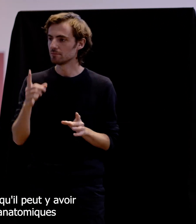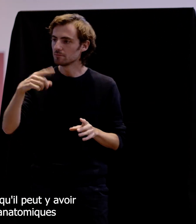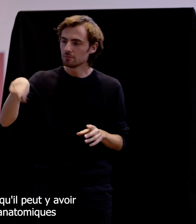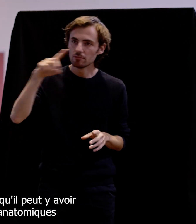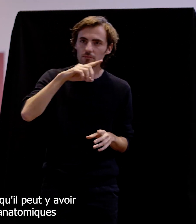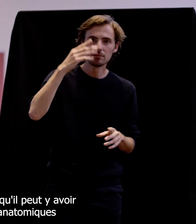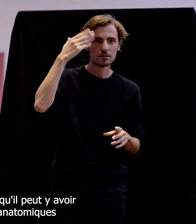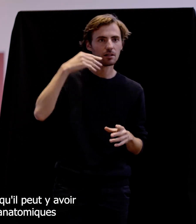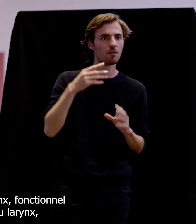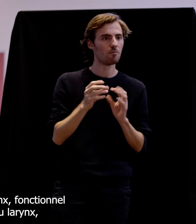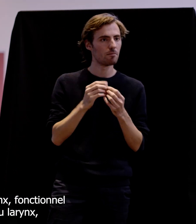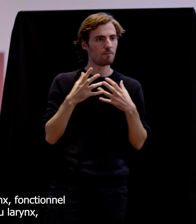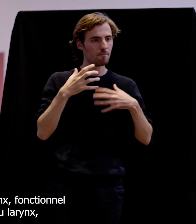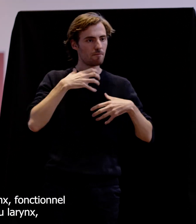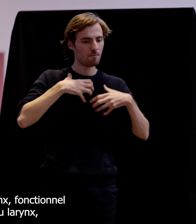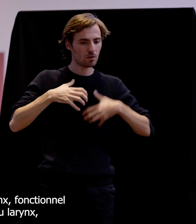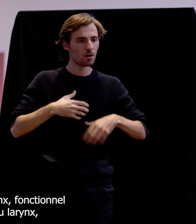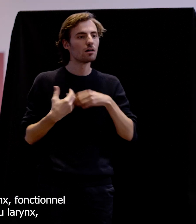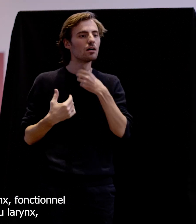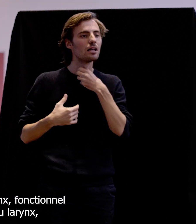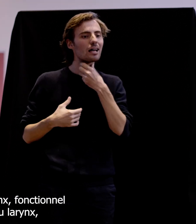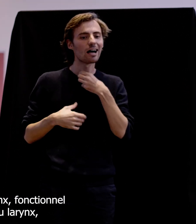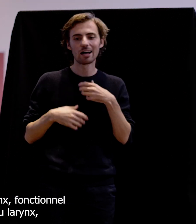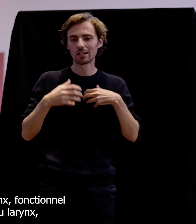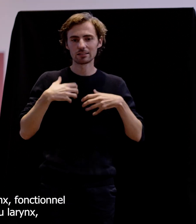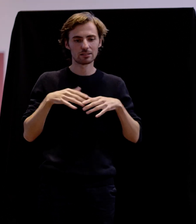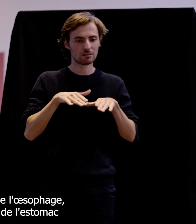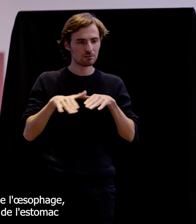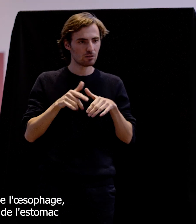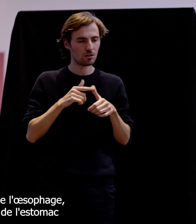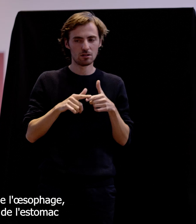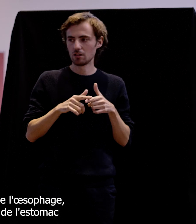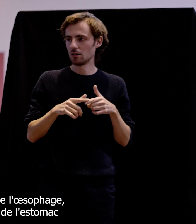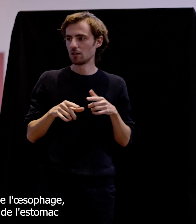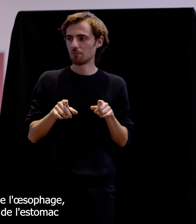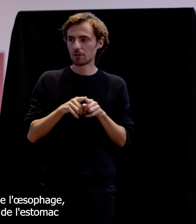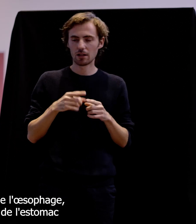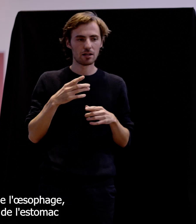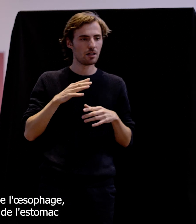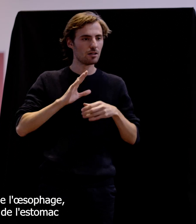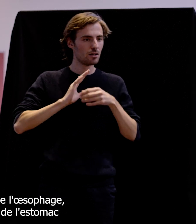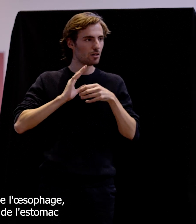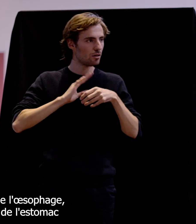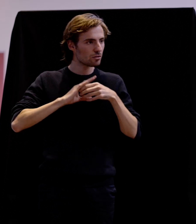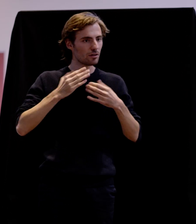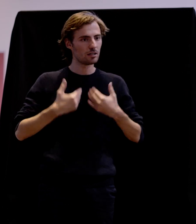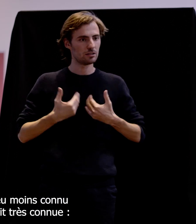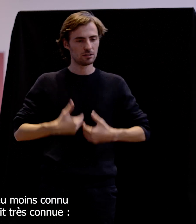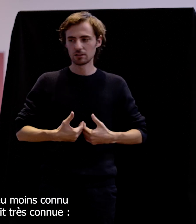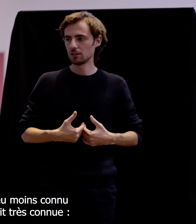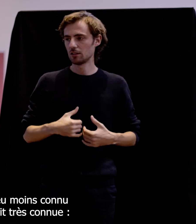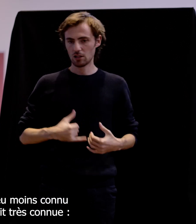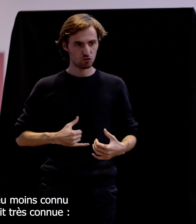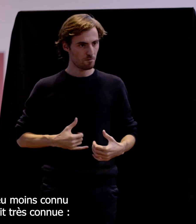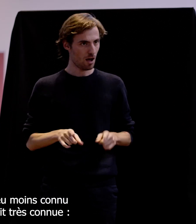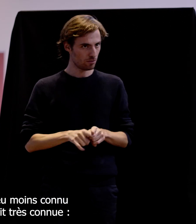avoir des problèmes anatomiques au niveau du larynx, fonctionnels au niveau du larynx, pareil au niveau de l'œsophage, pareil au niveau de l'estomac. Et